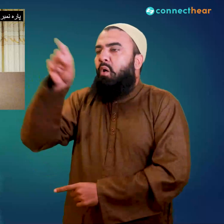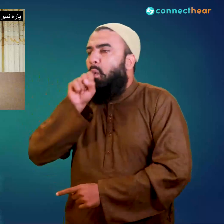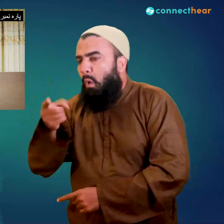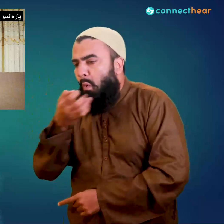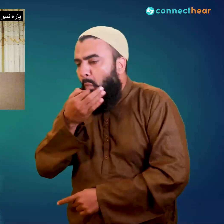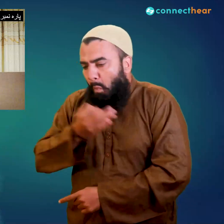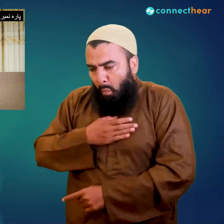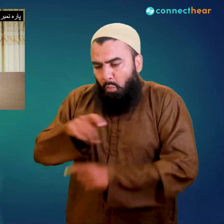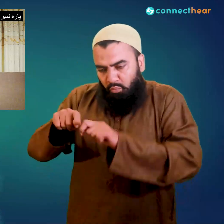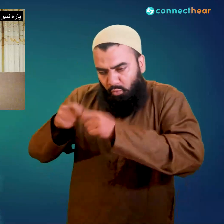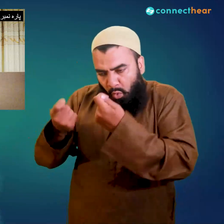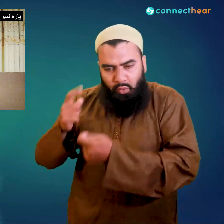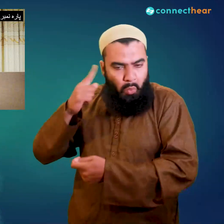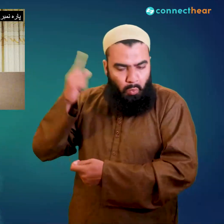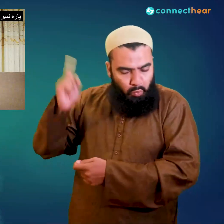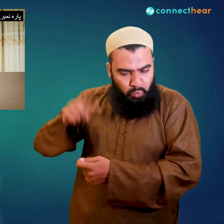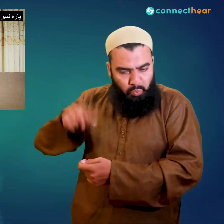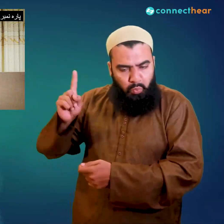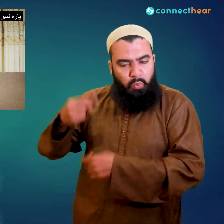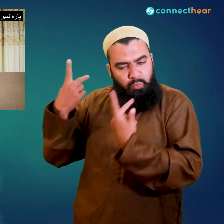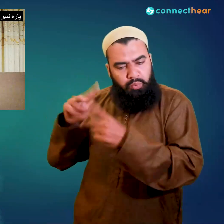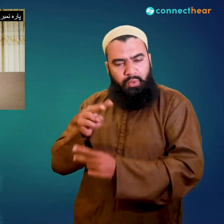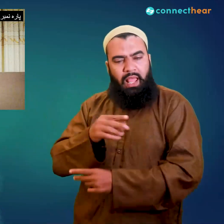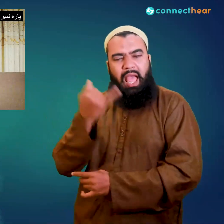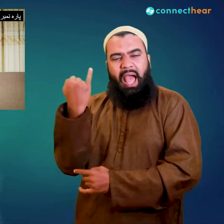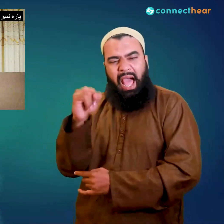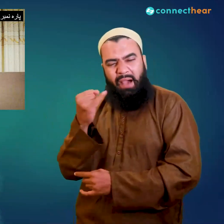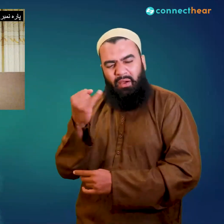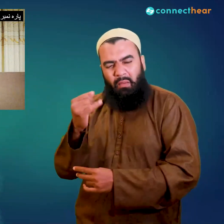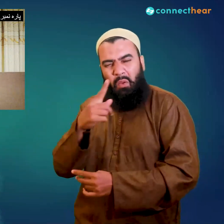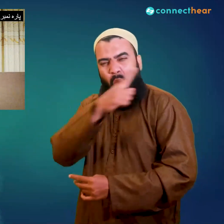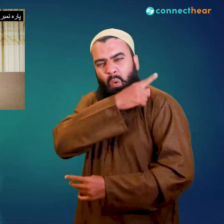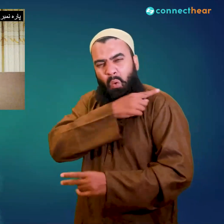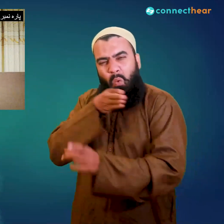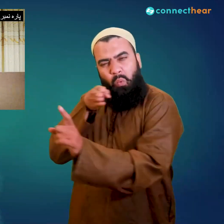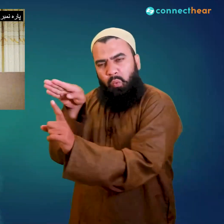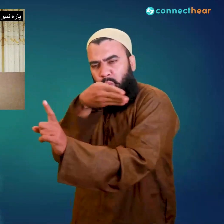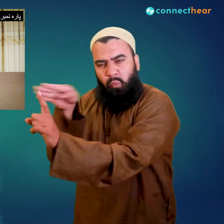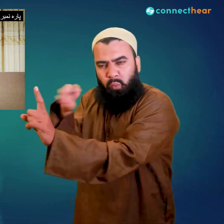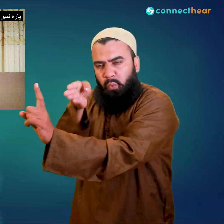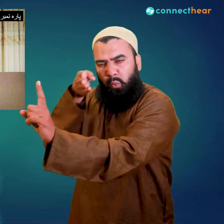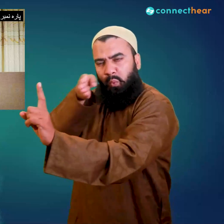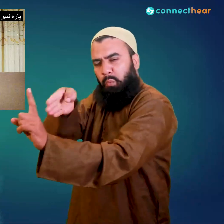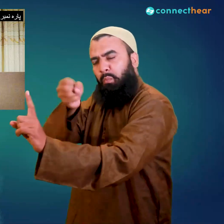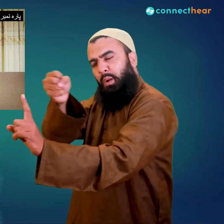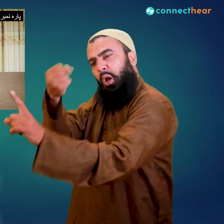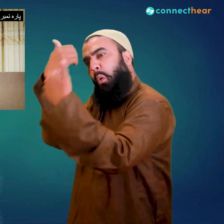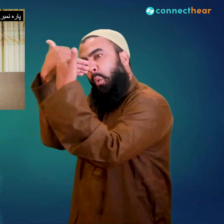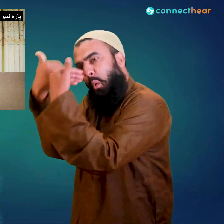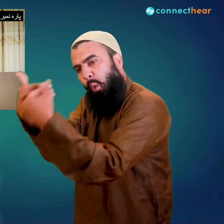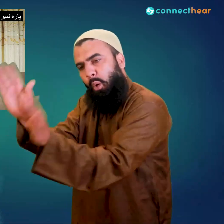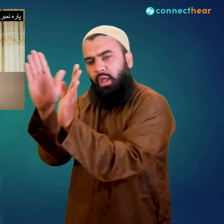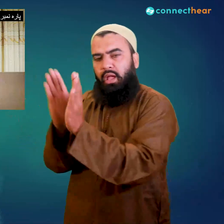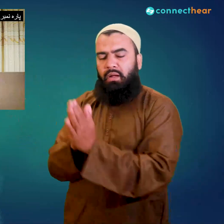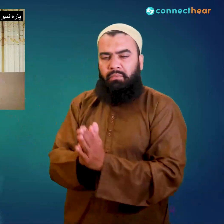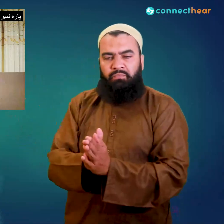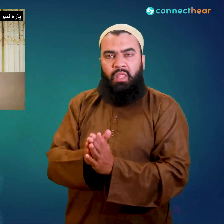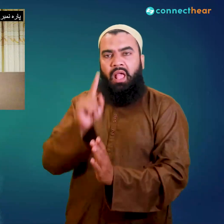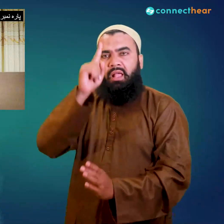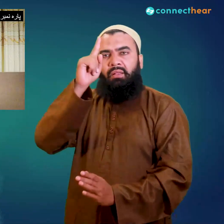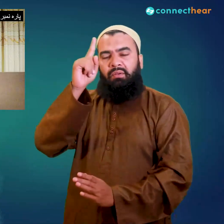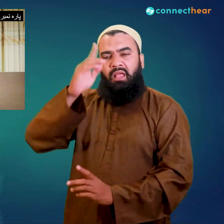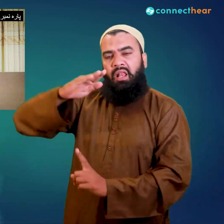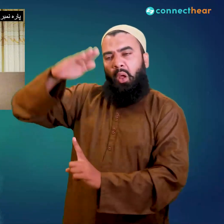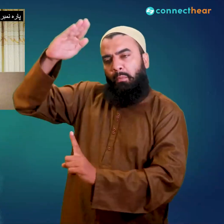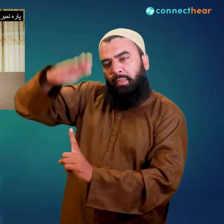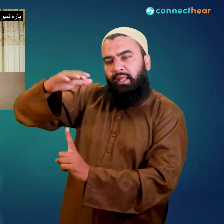کو خود ہی غلط راستے کے لیے منتخب کر لیا اور شعور اور ارادے کے ساتھ غلط راستہ اختیار کر لیا، تو اللہ